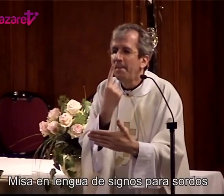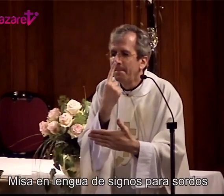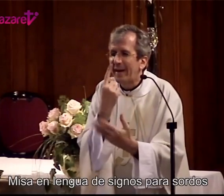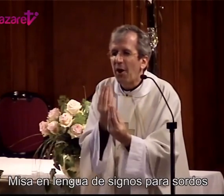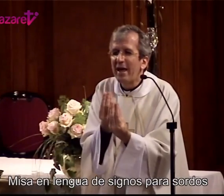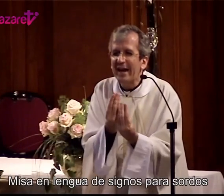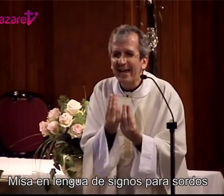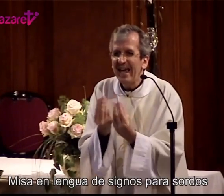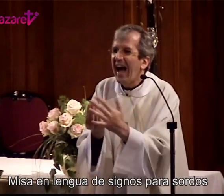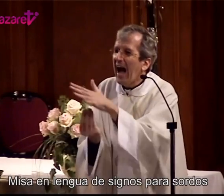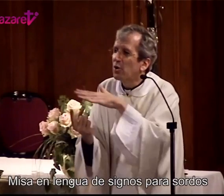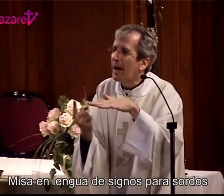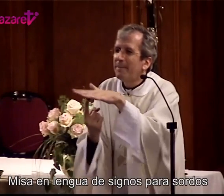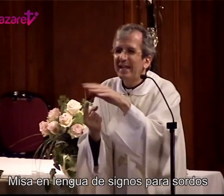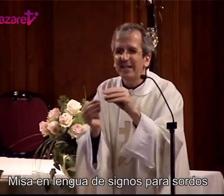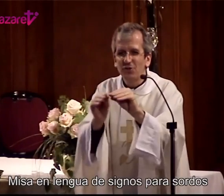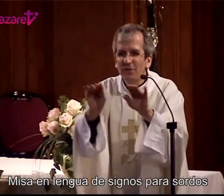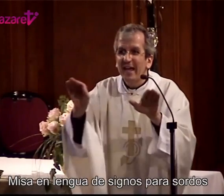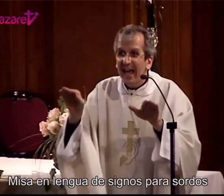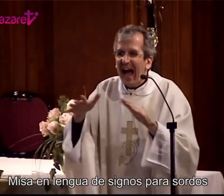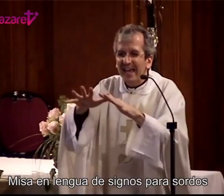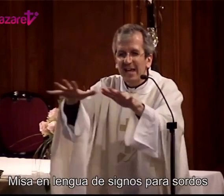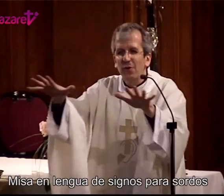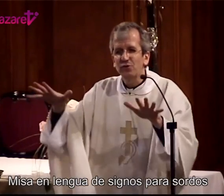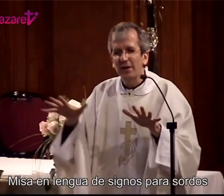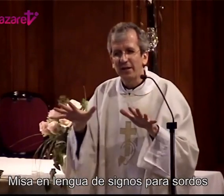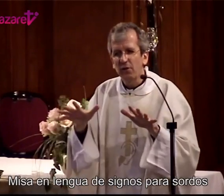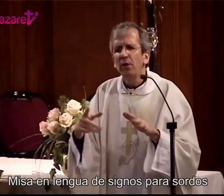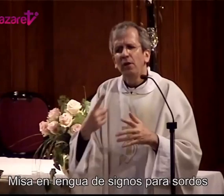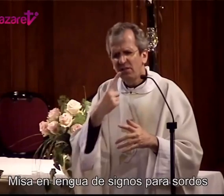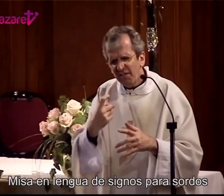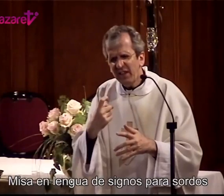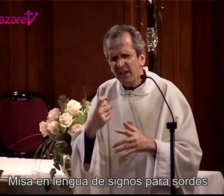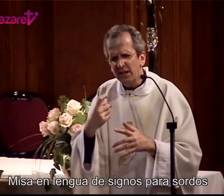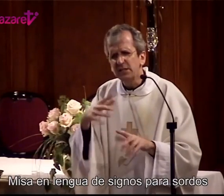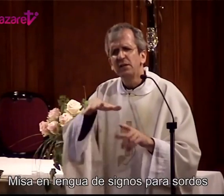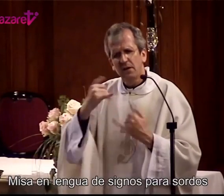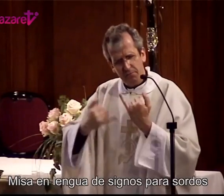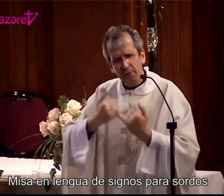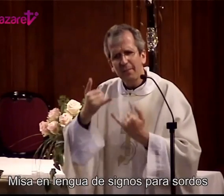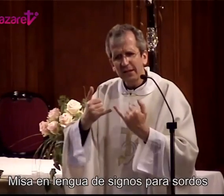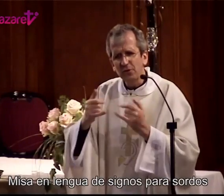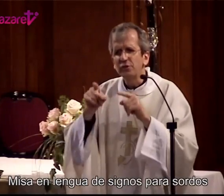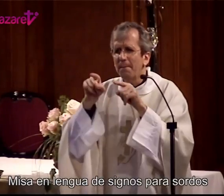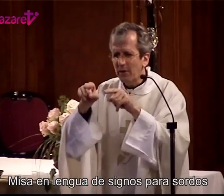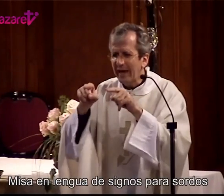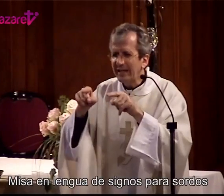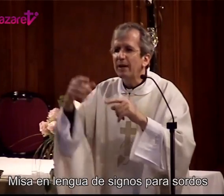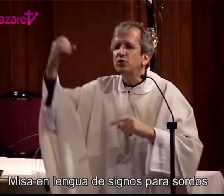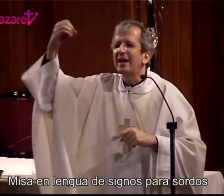para oler a los ambientes donde hay a nuestro alrededor? Difíciles, problemáticos, pero ahí tenemos la